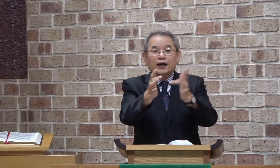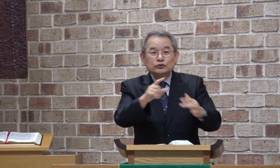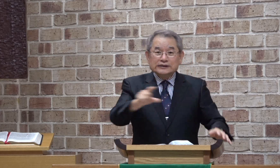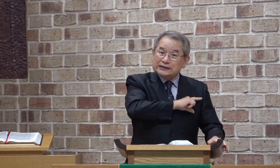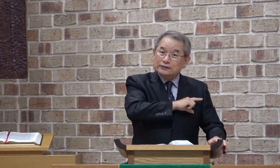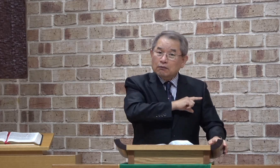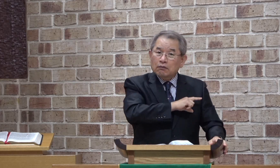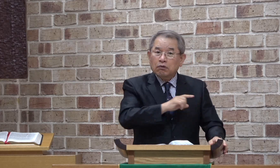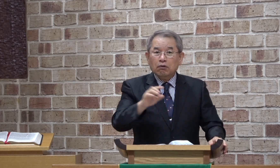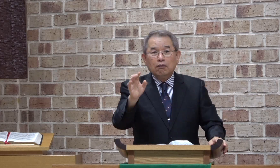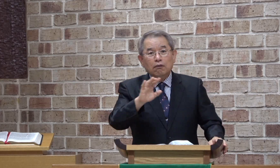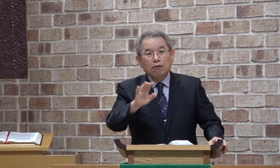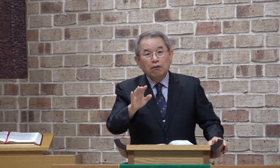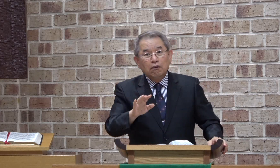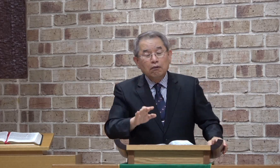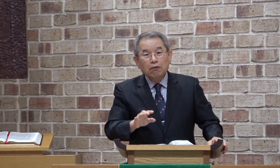하지 않고 주었습니다.